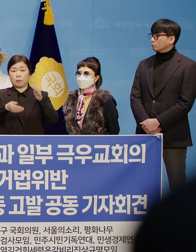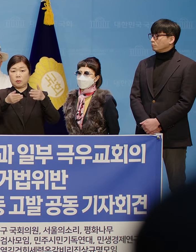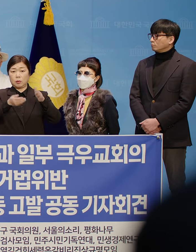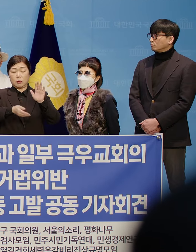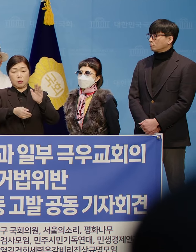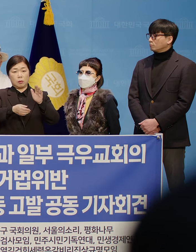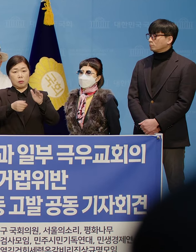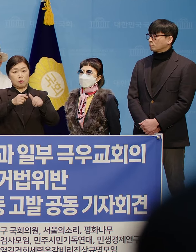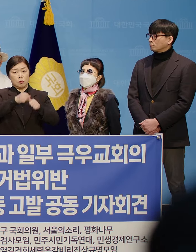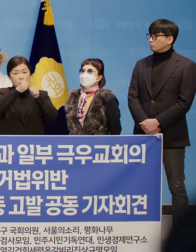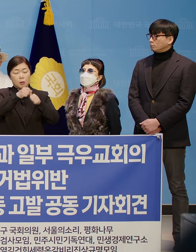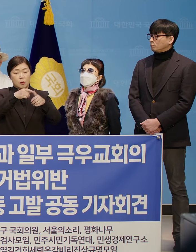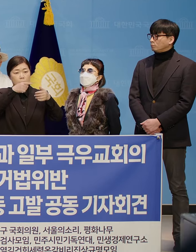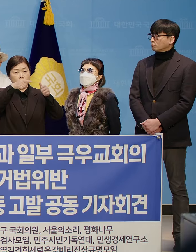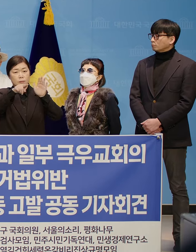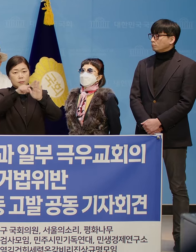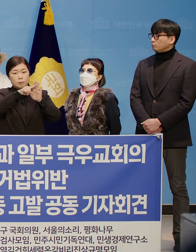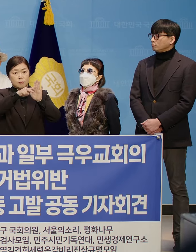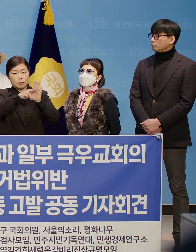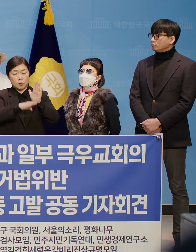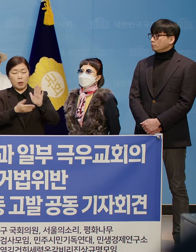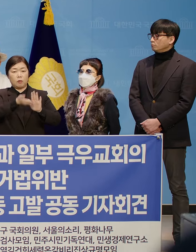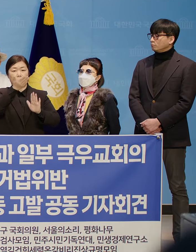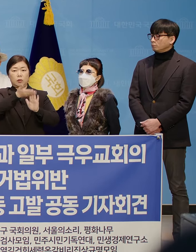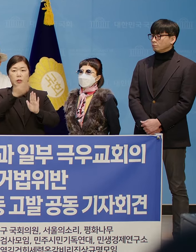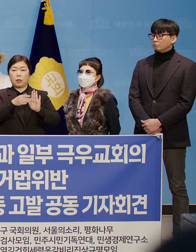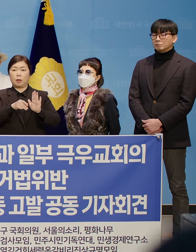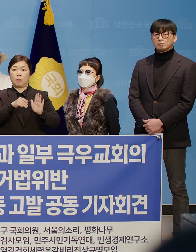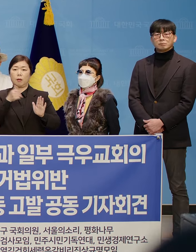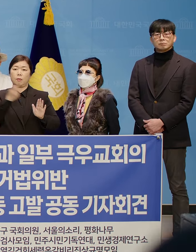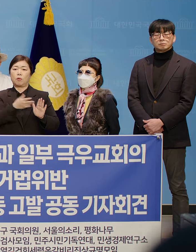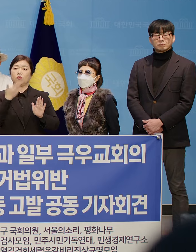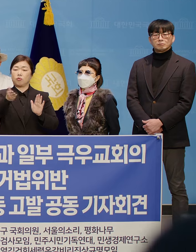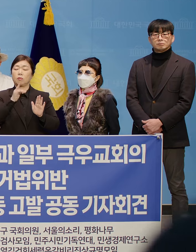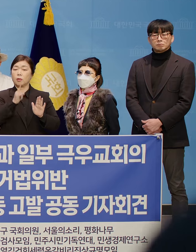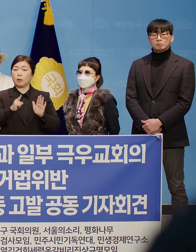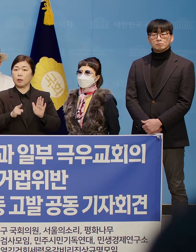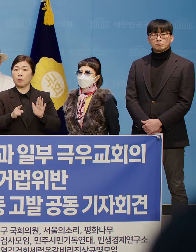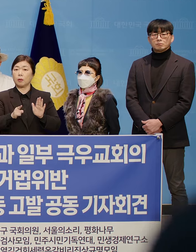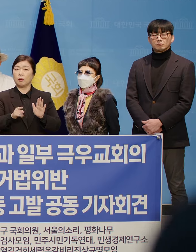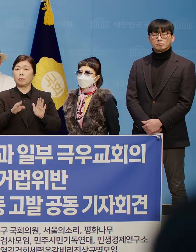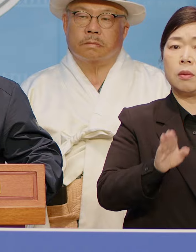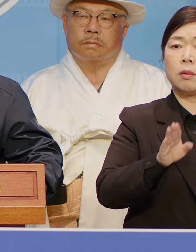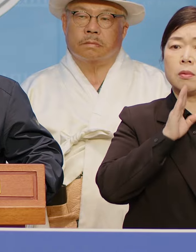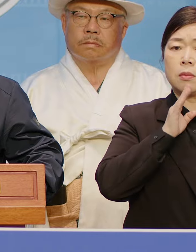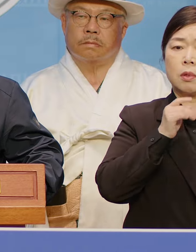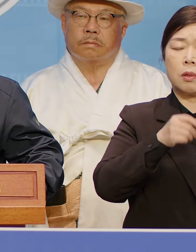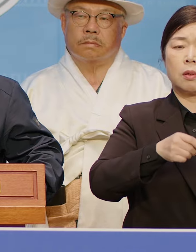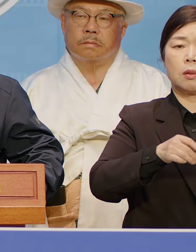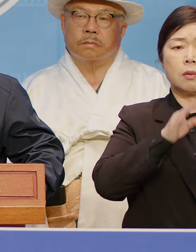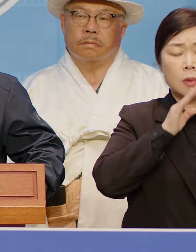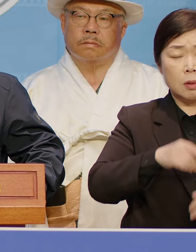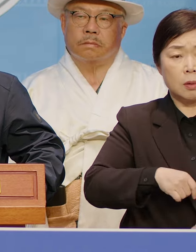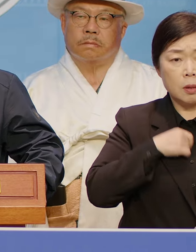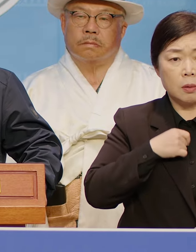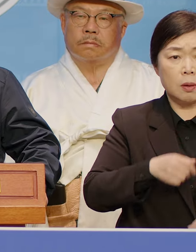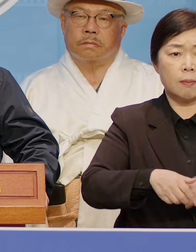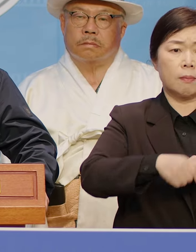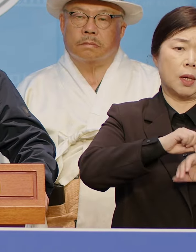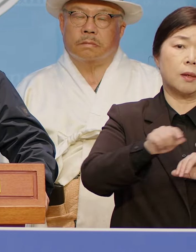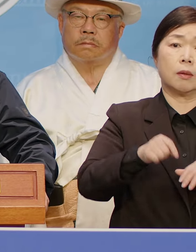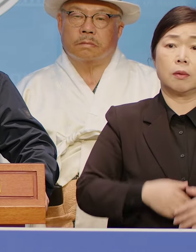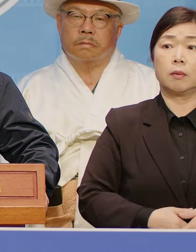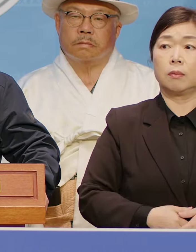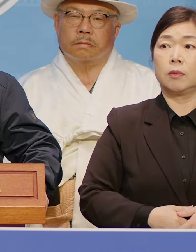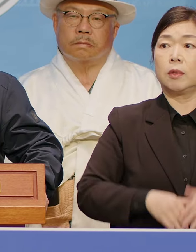정광훈 세력의 충격적인 공천 사기 공천 행각이 사실로 드러났습니다 어 그리고 어 정광호